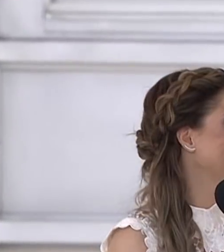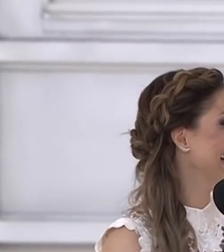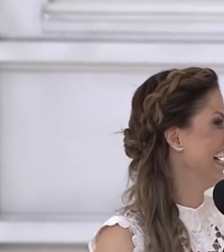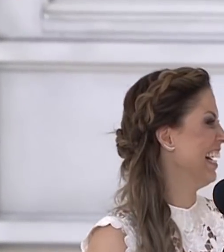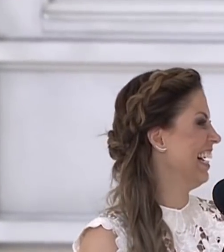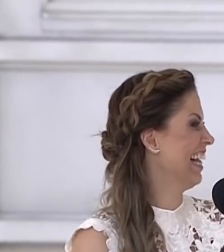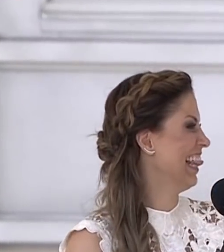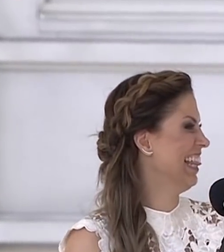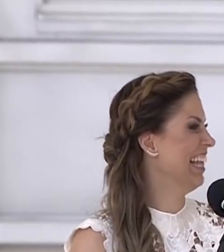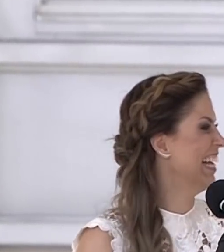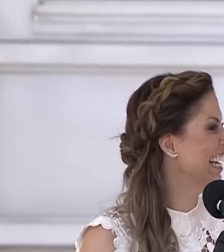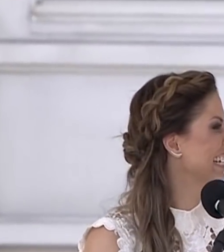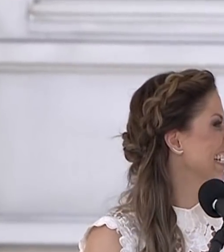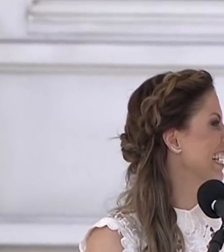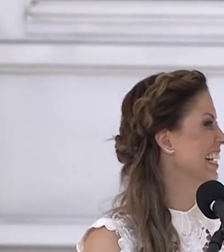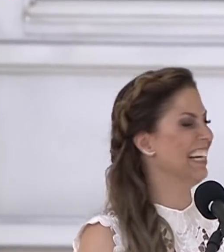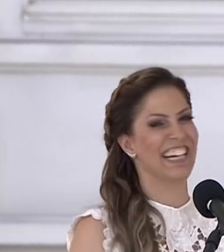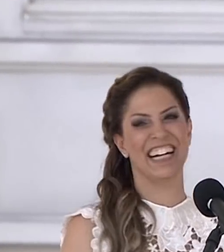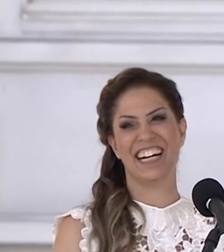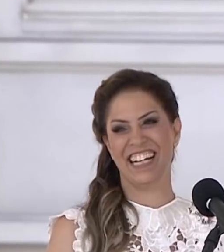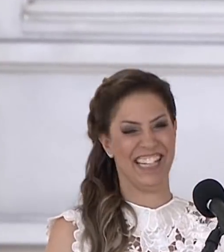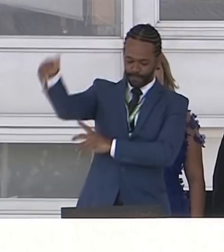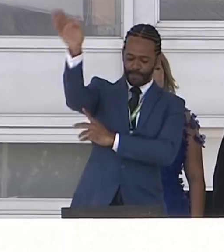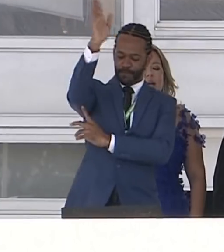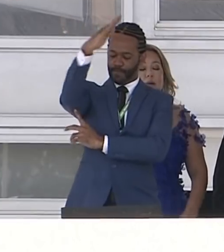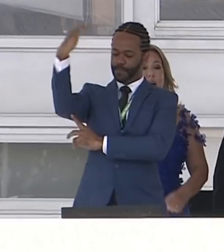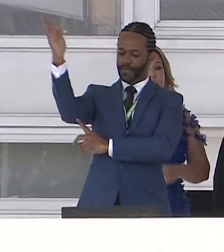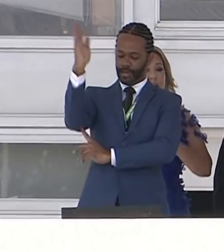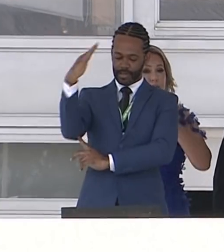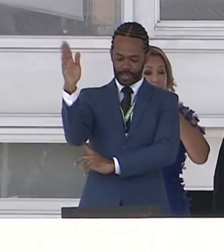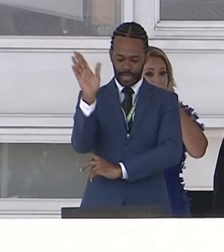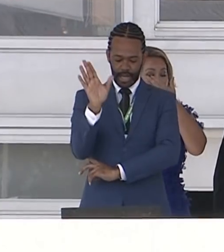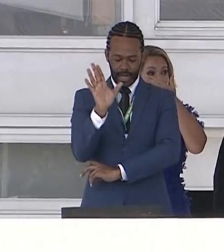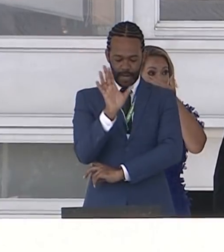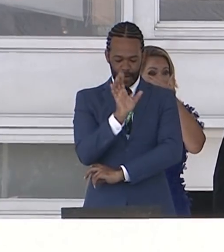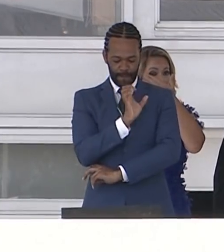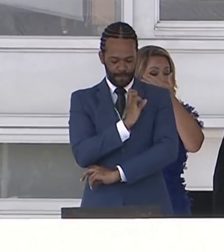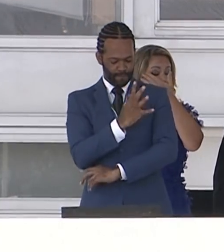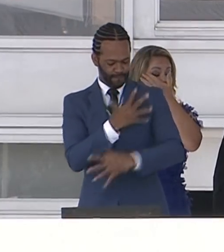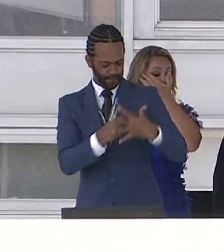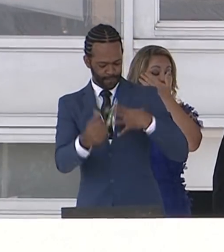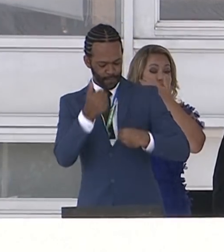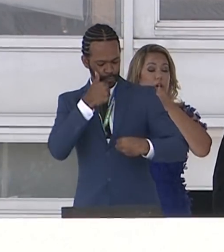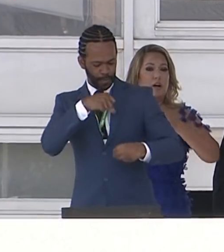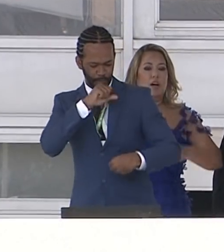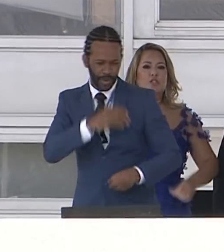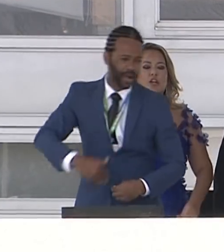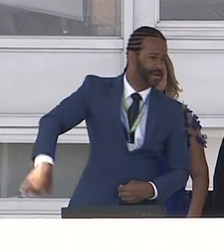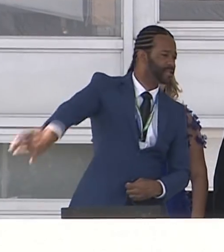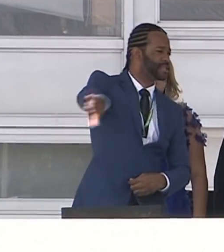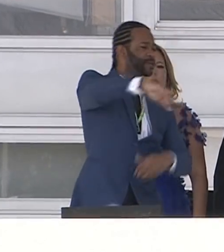Bolsonaro. Se trató del primer discurso de una primera dama durante una investidura y fue anunciado a viva voz por una intérprete.